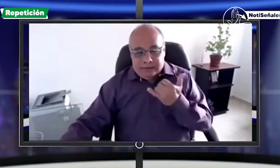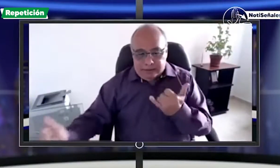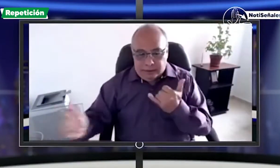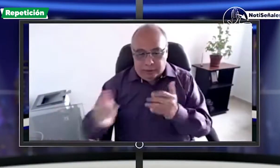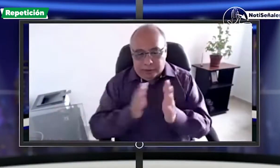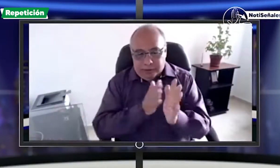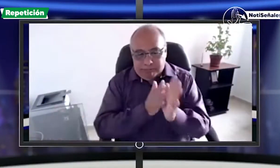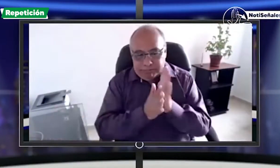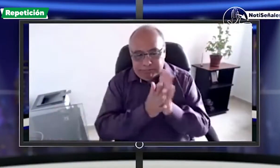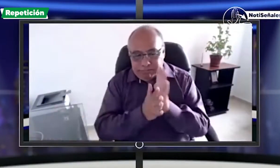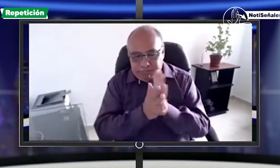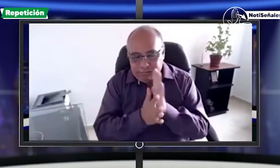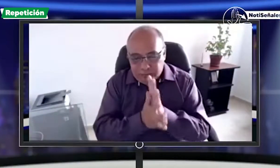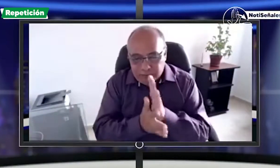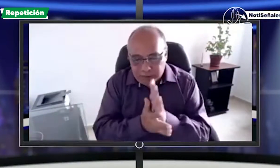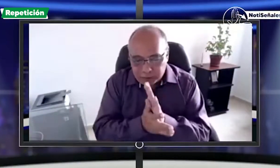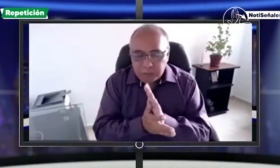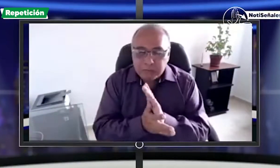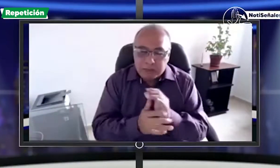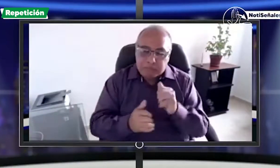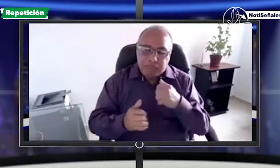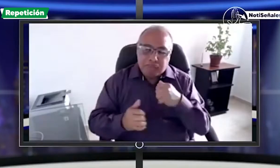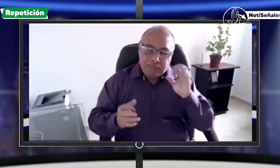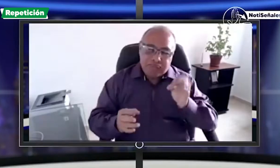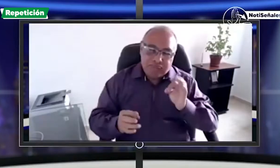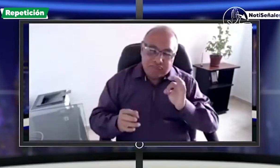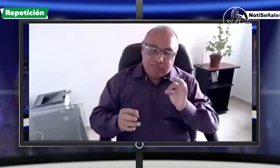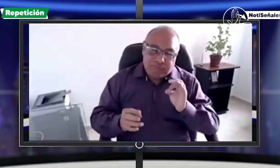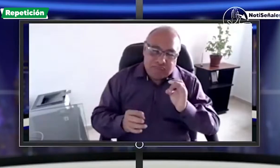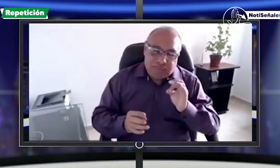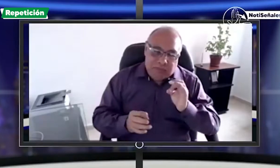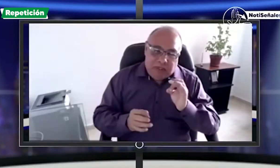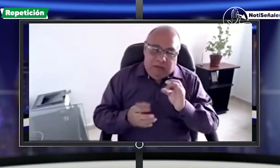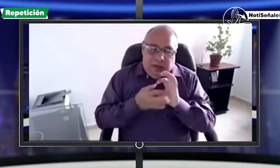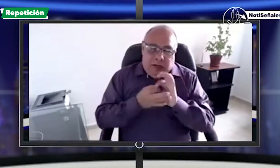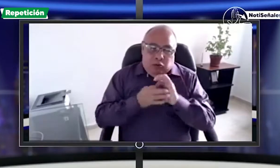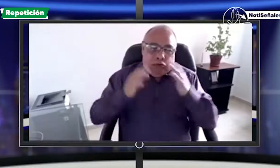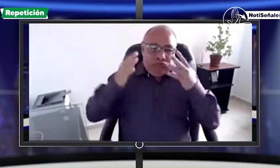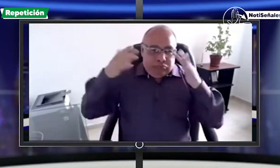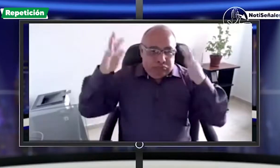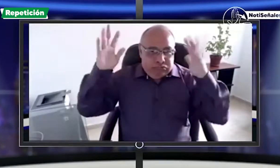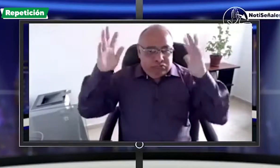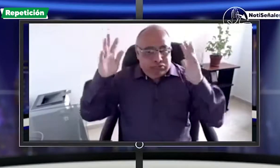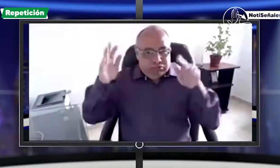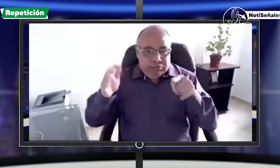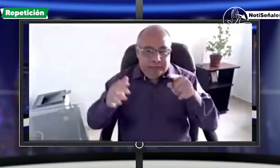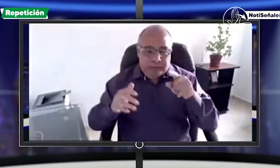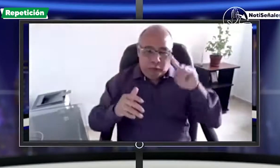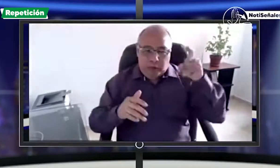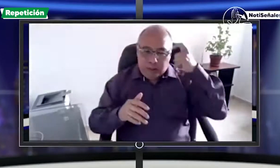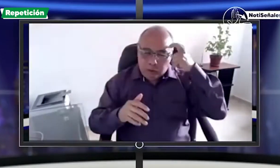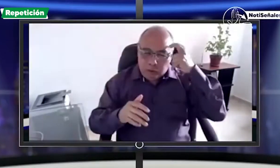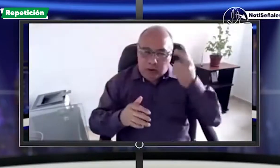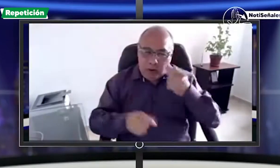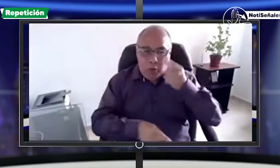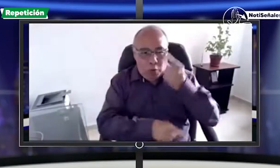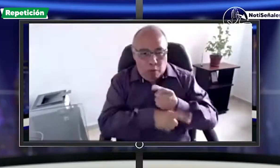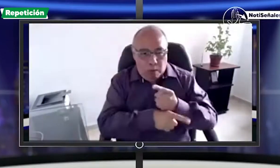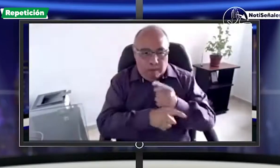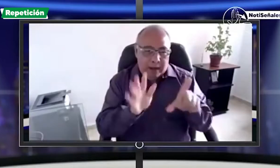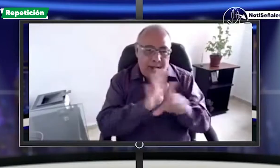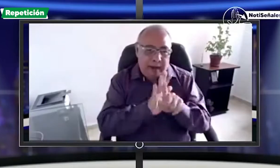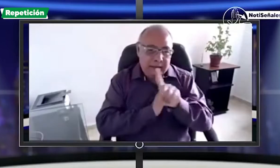Ok, muchas gracias Luceli por la información que acabamos de recibir. Pues claramente nosotros como FENASCOL